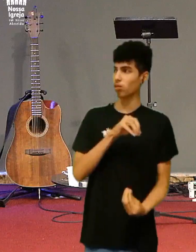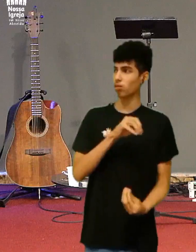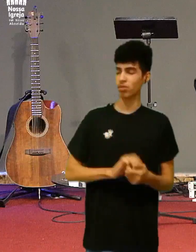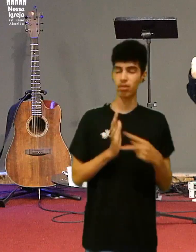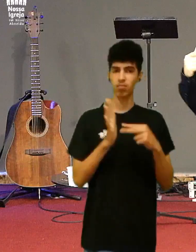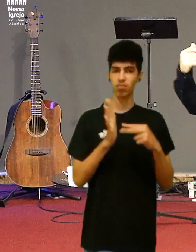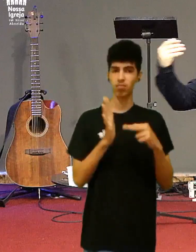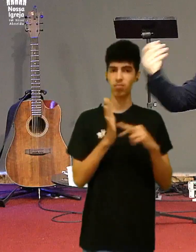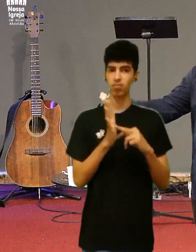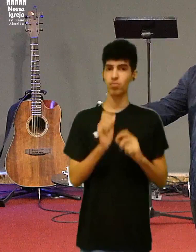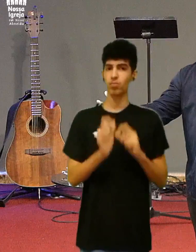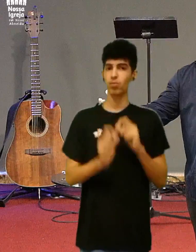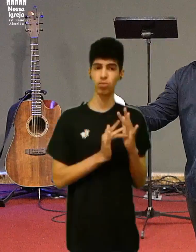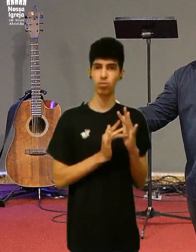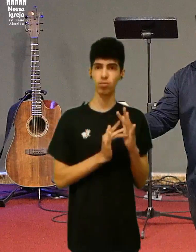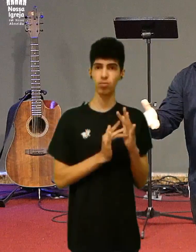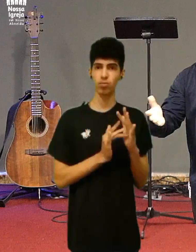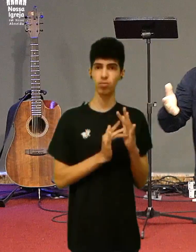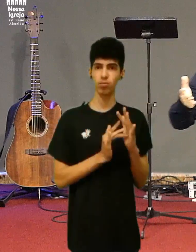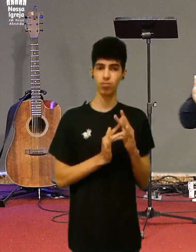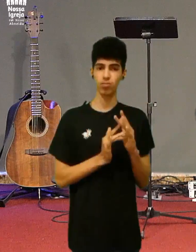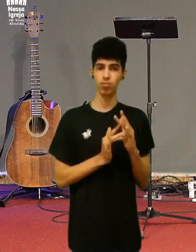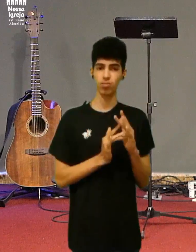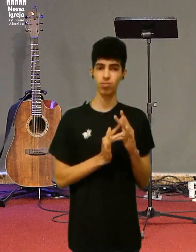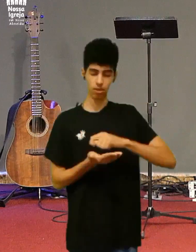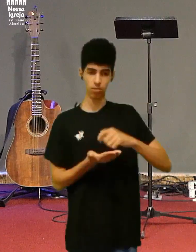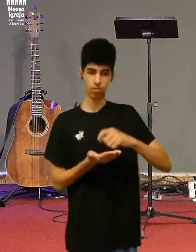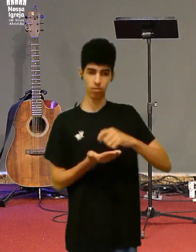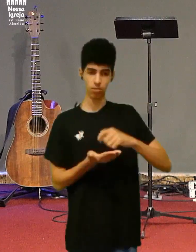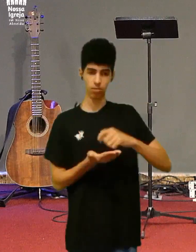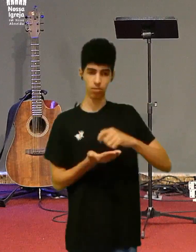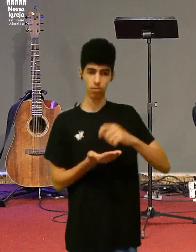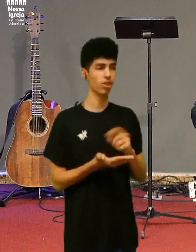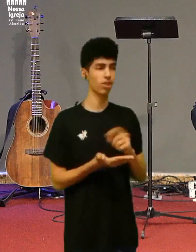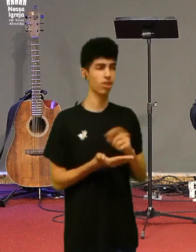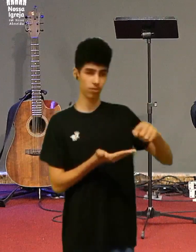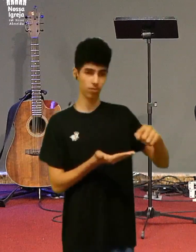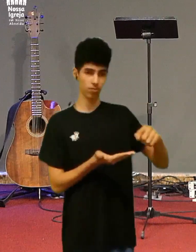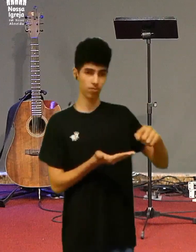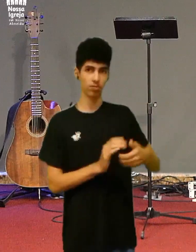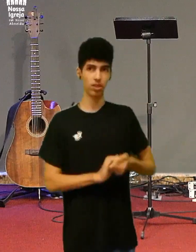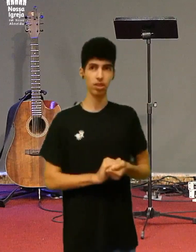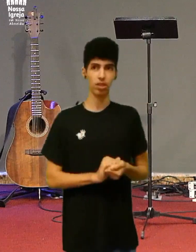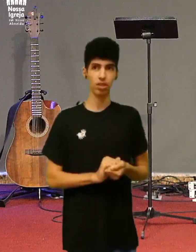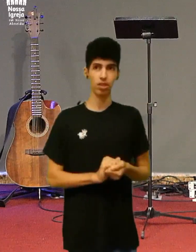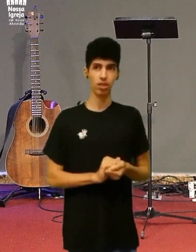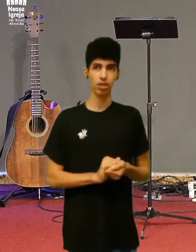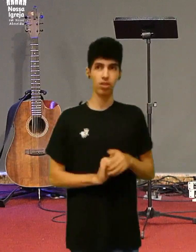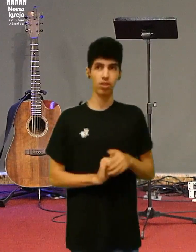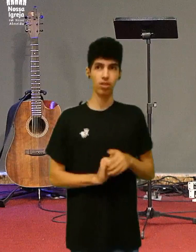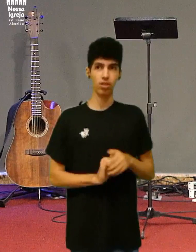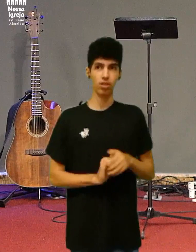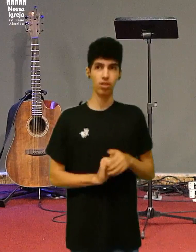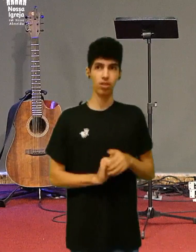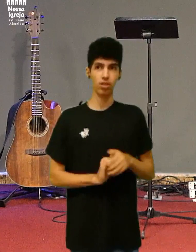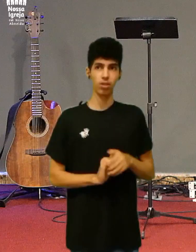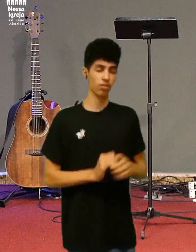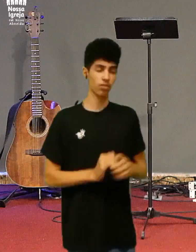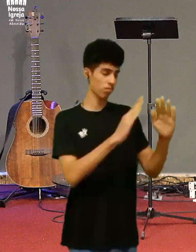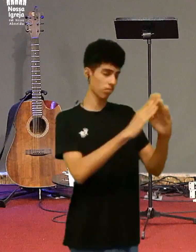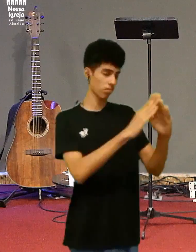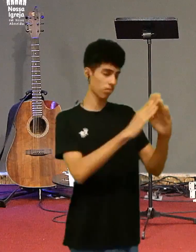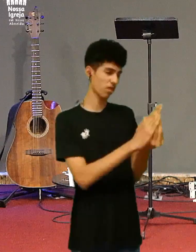manda escrever aquela carta para a igreja em Sardes, ele diz o seguinte: parte dessa igreja está